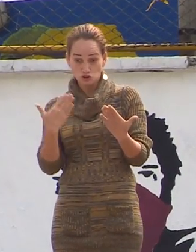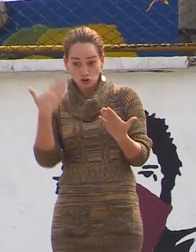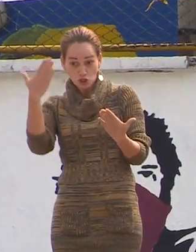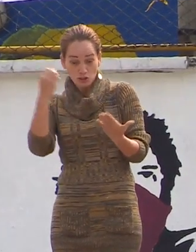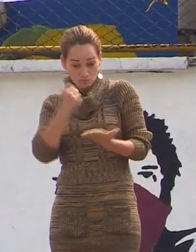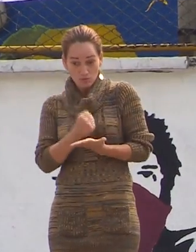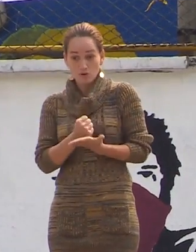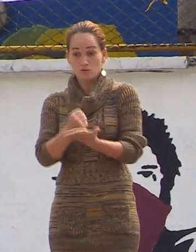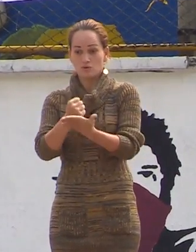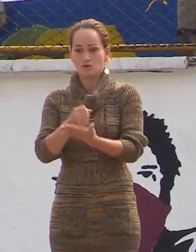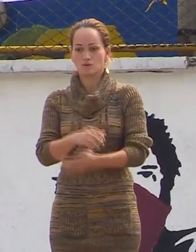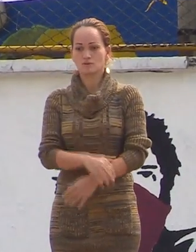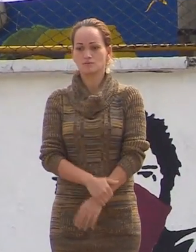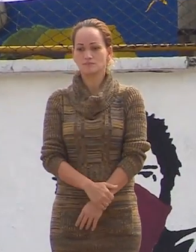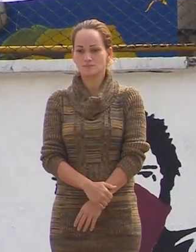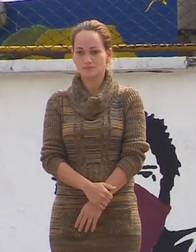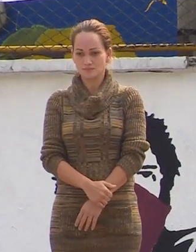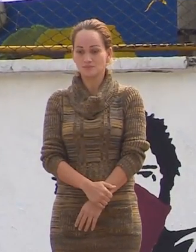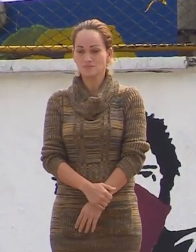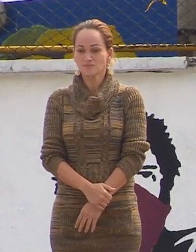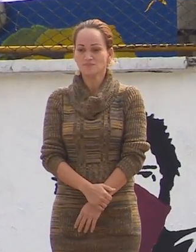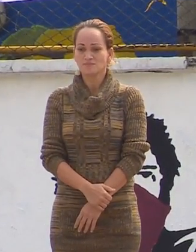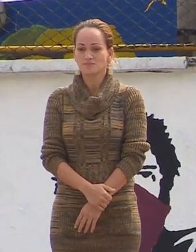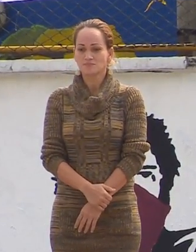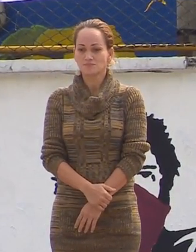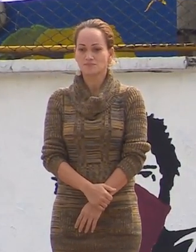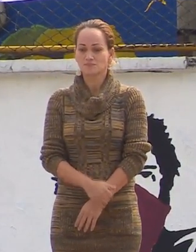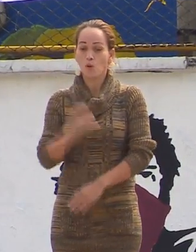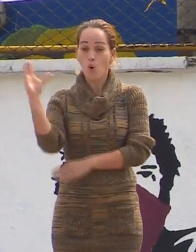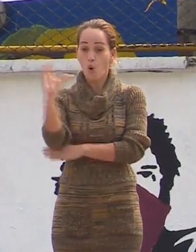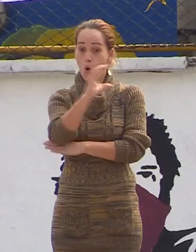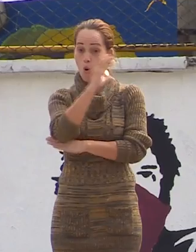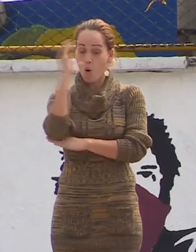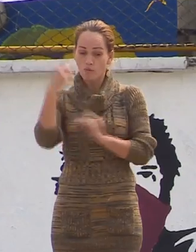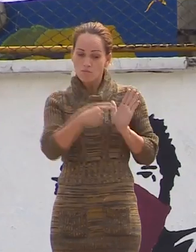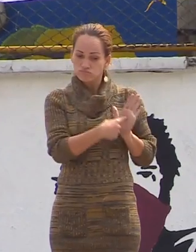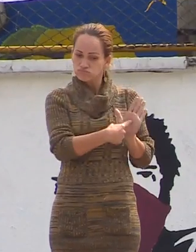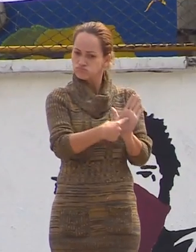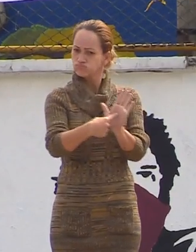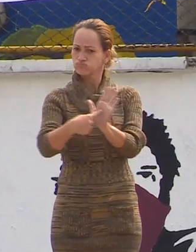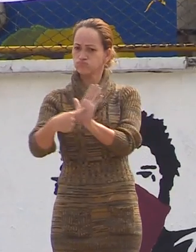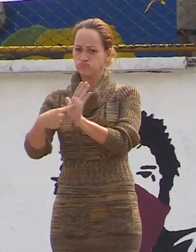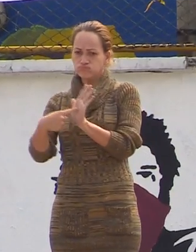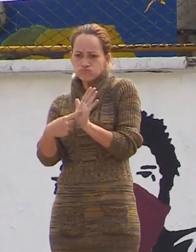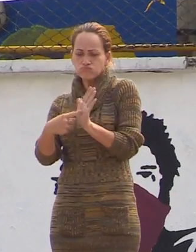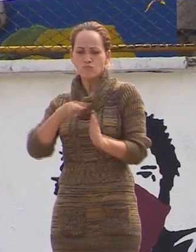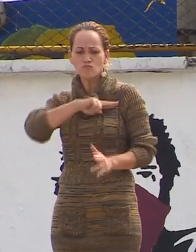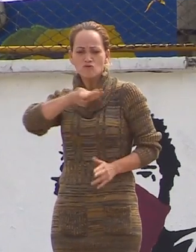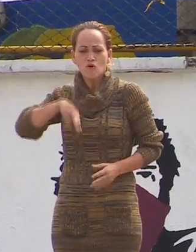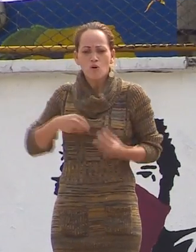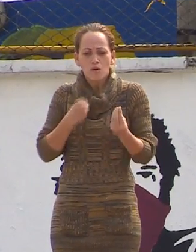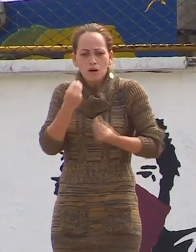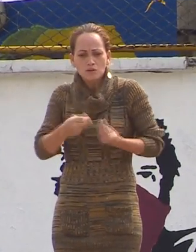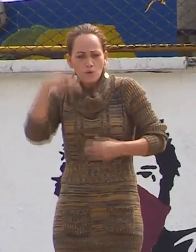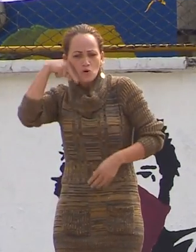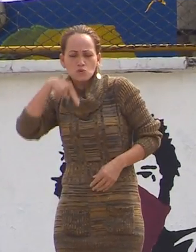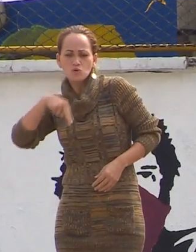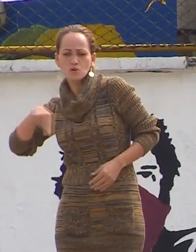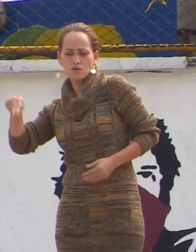hacerlo. Mostrémosle al país lo que somos, lo que hacemos a diario por